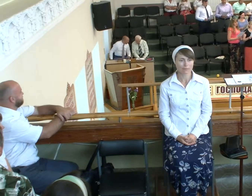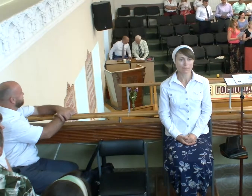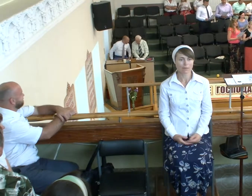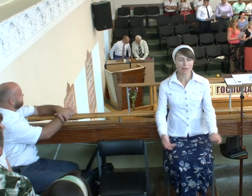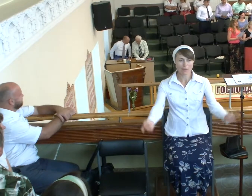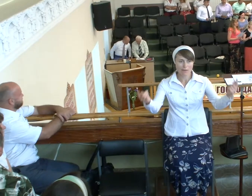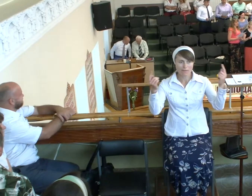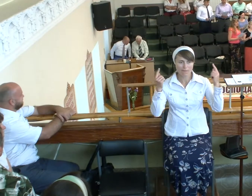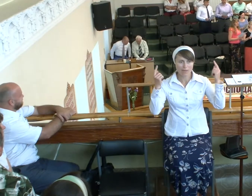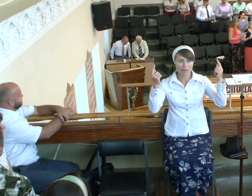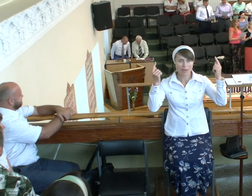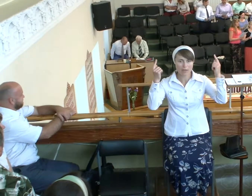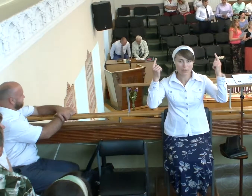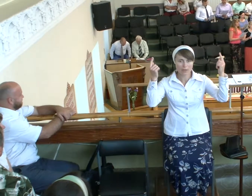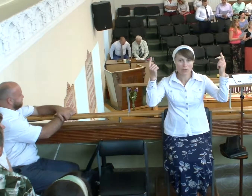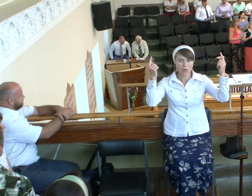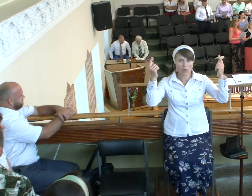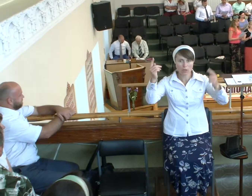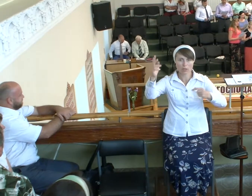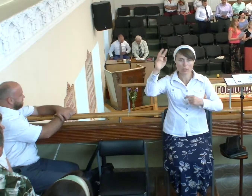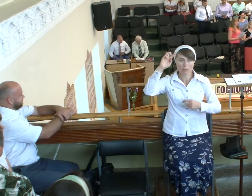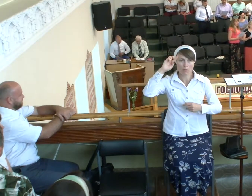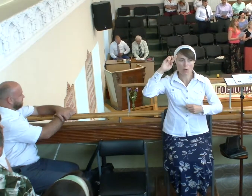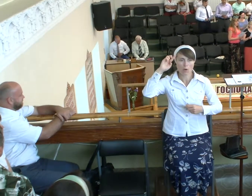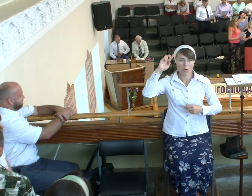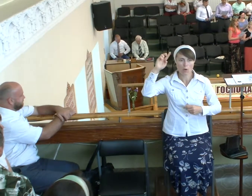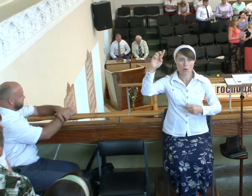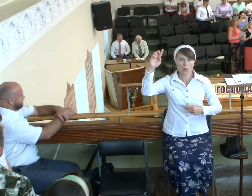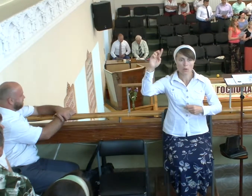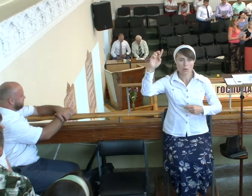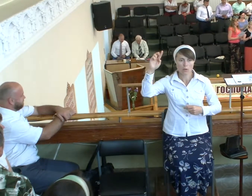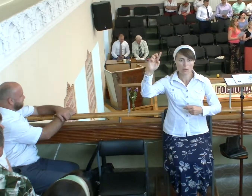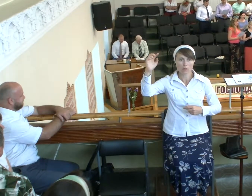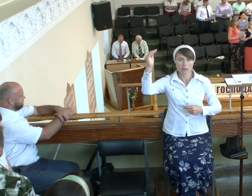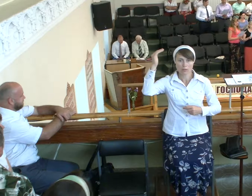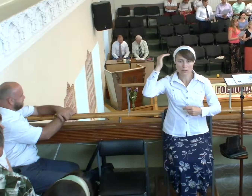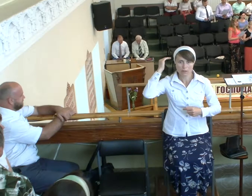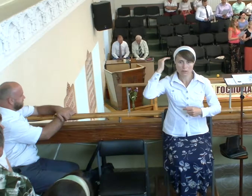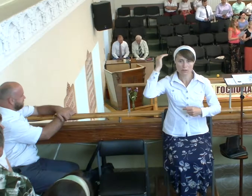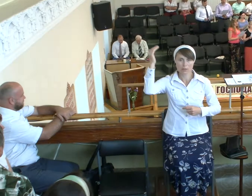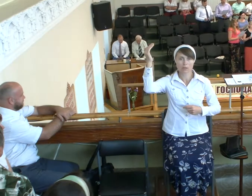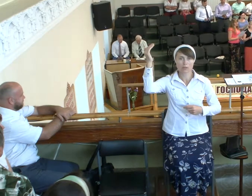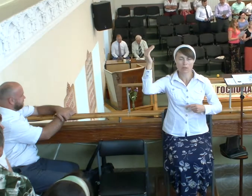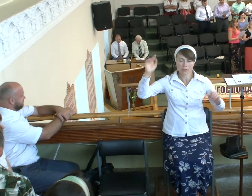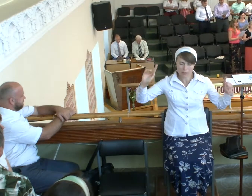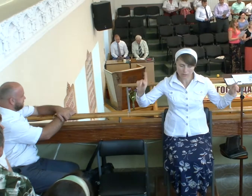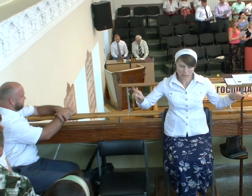Ты, Господь,